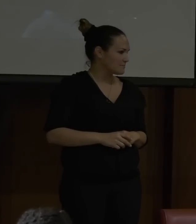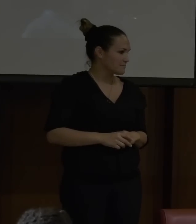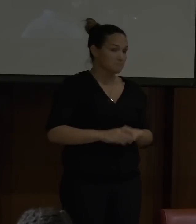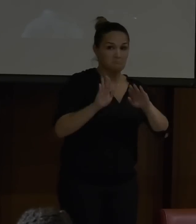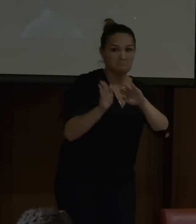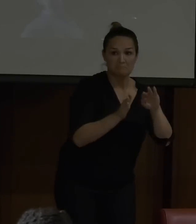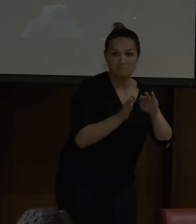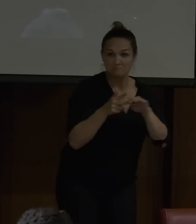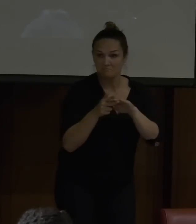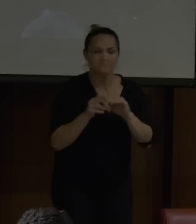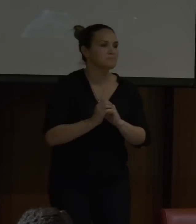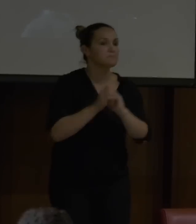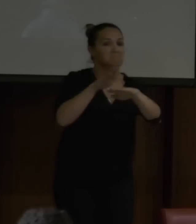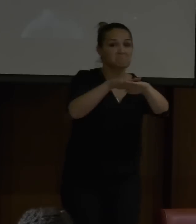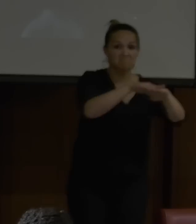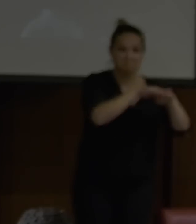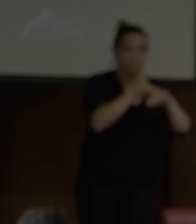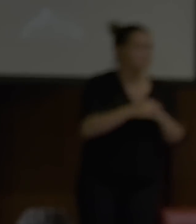Quiero decir algo. Esta